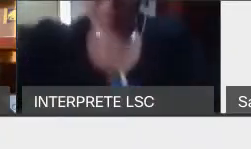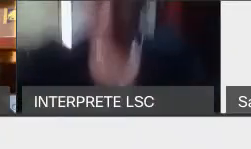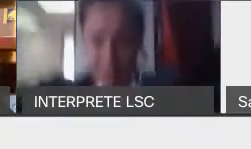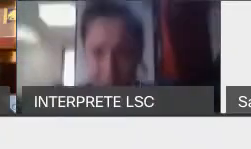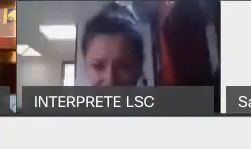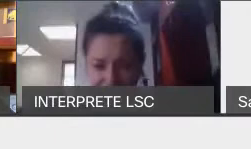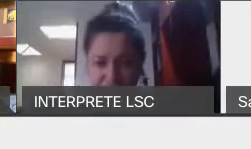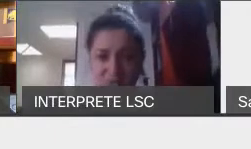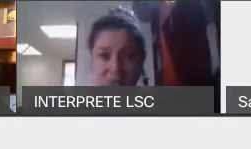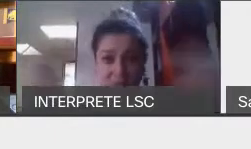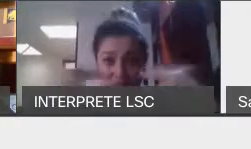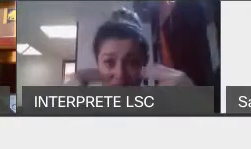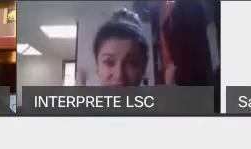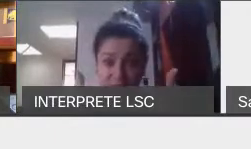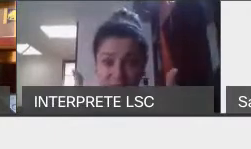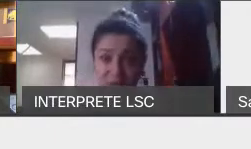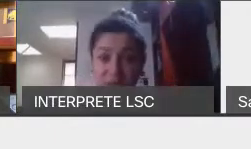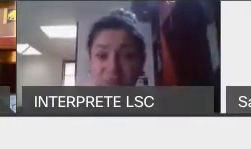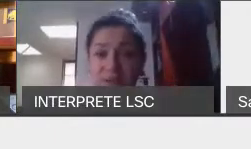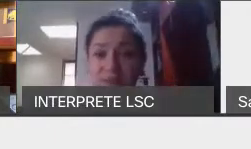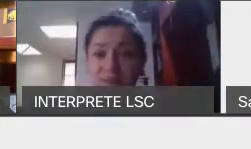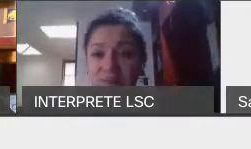Ya, en mi cabeza me está oyendo.